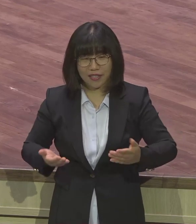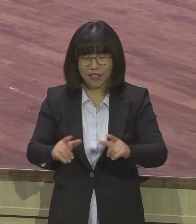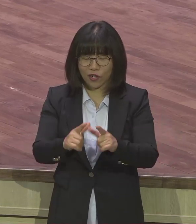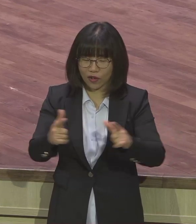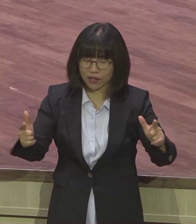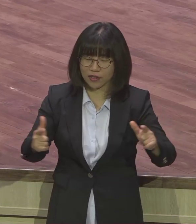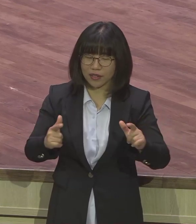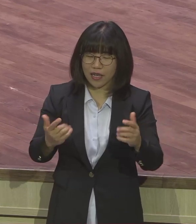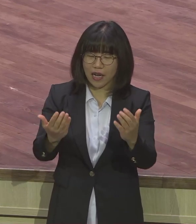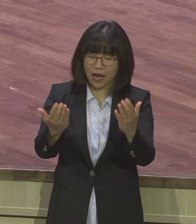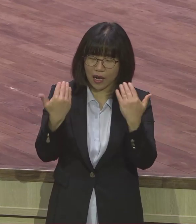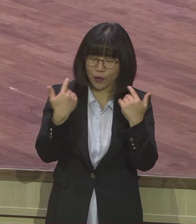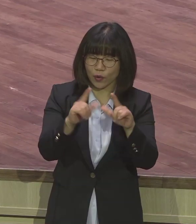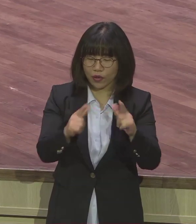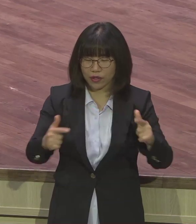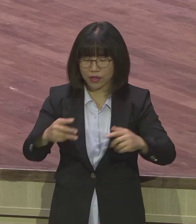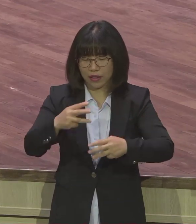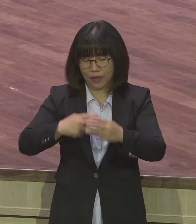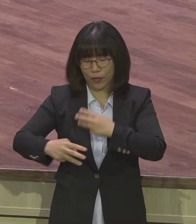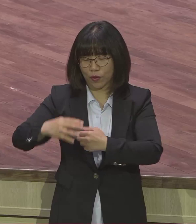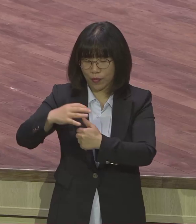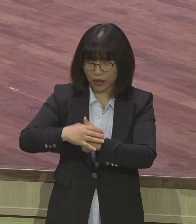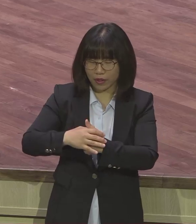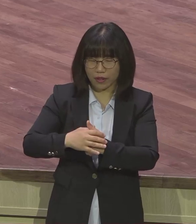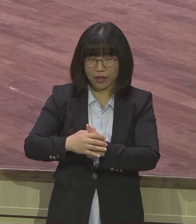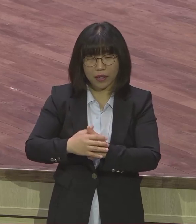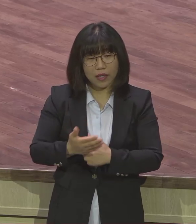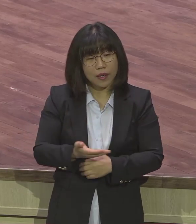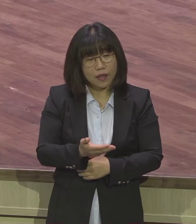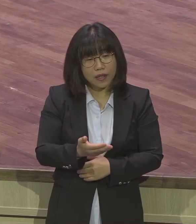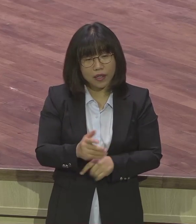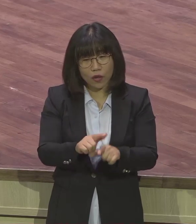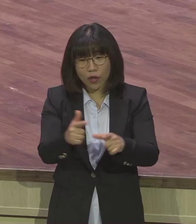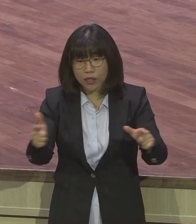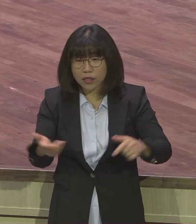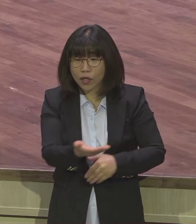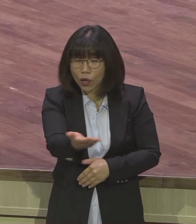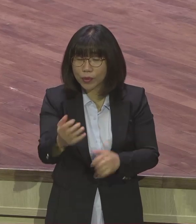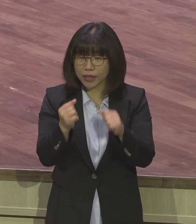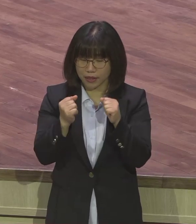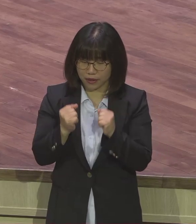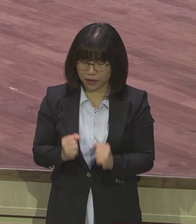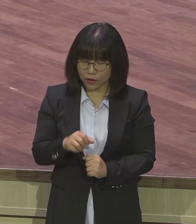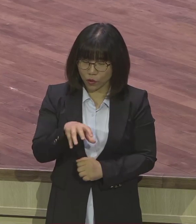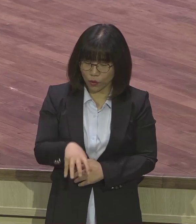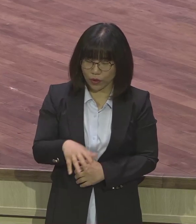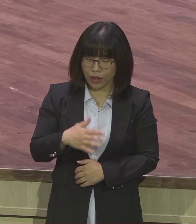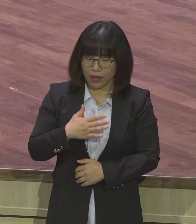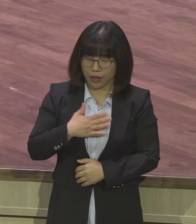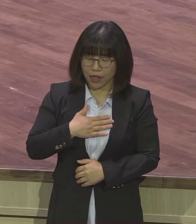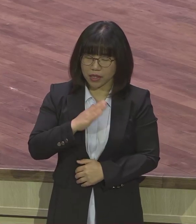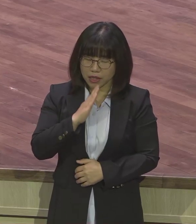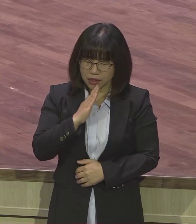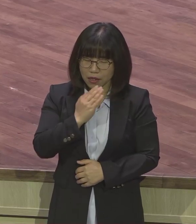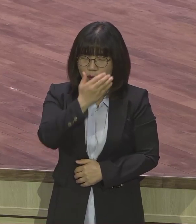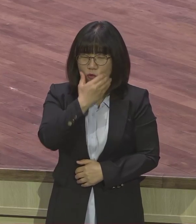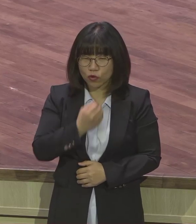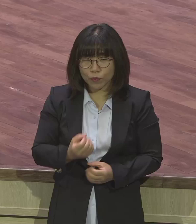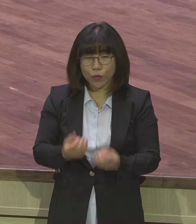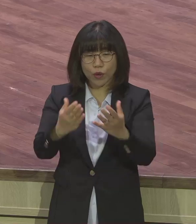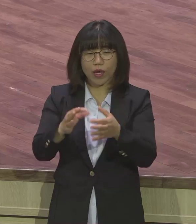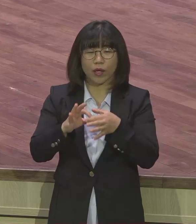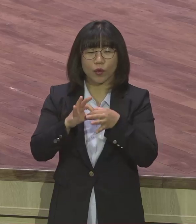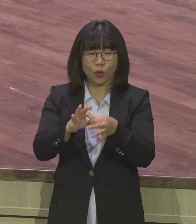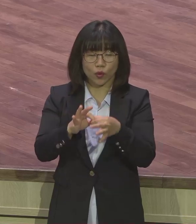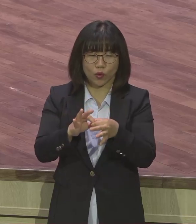지역 현장, 렘넌트들은 학교 다니는 학교 현장, 여기에서요, 이 축복의 통로 역할을 해라 말이에요.